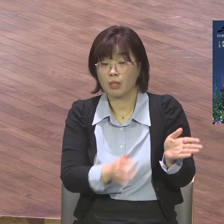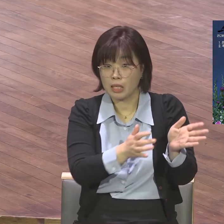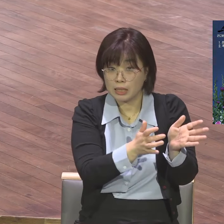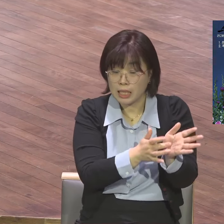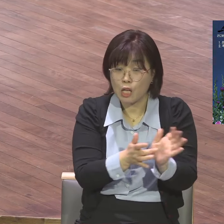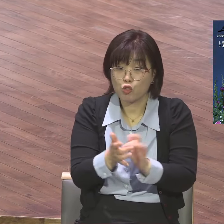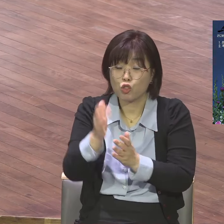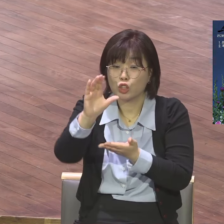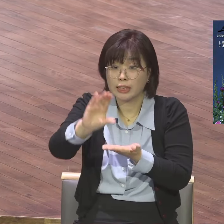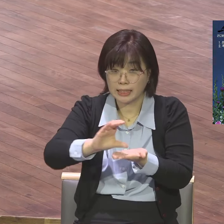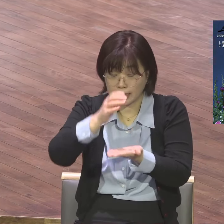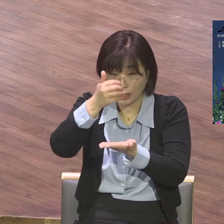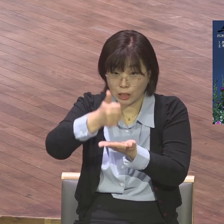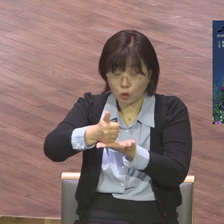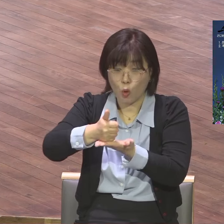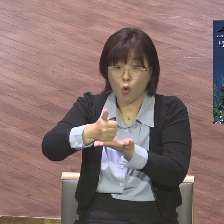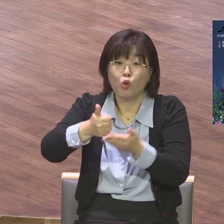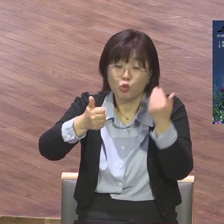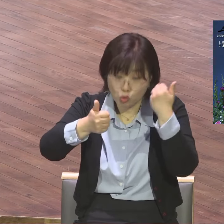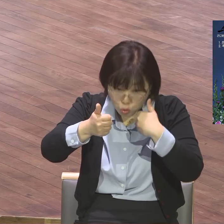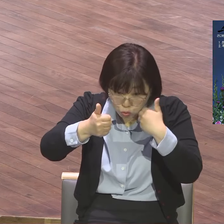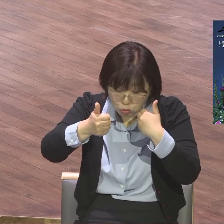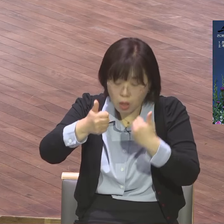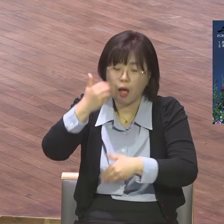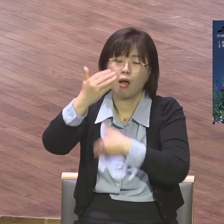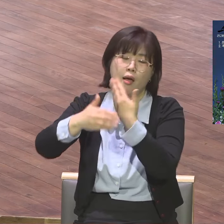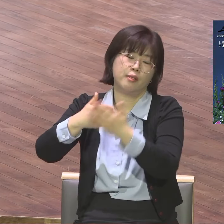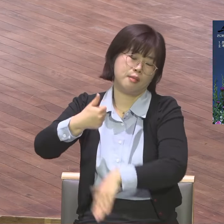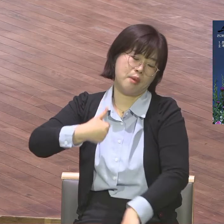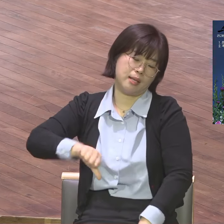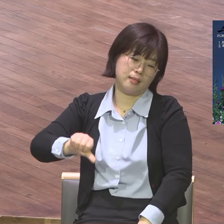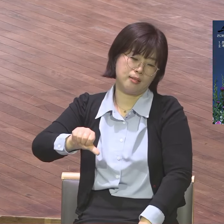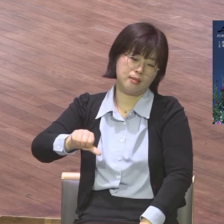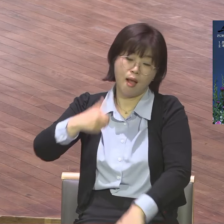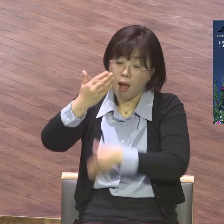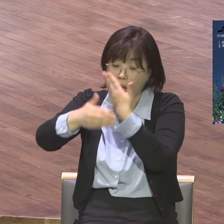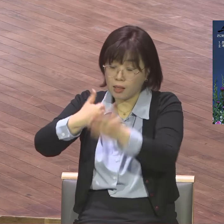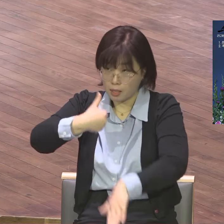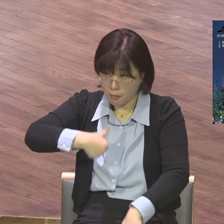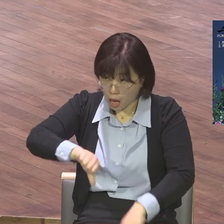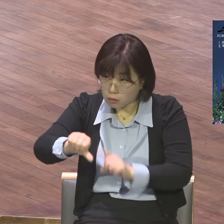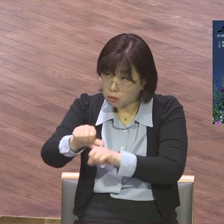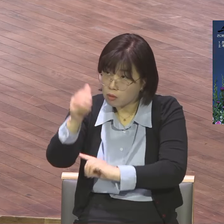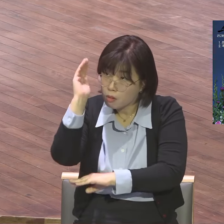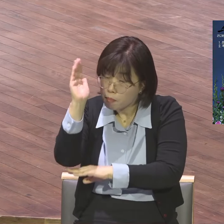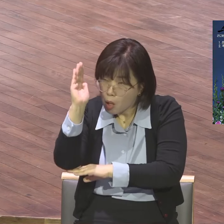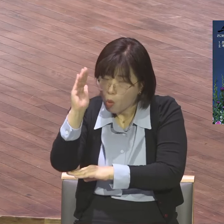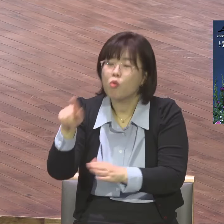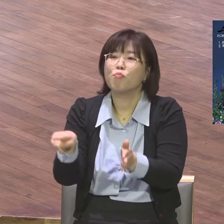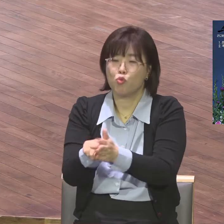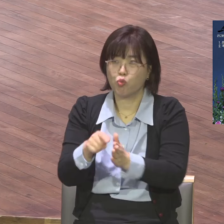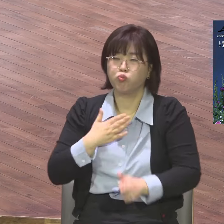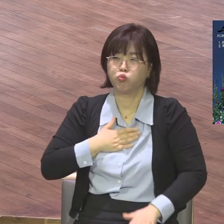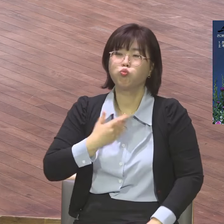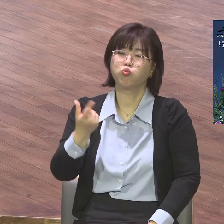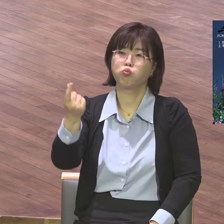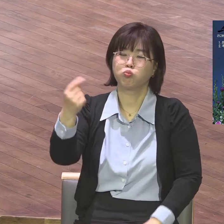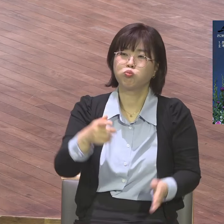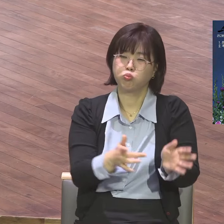그리스도 하나님의 아들 하나님의 뜻이 아들을 보고 믿는 자 아들의 말한 것을 믿는 자.